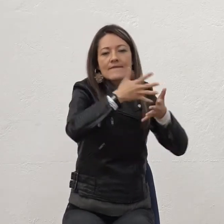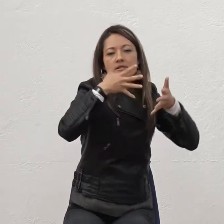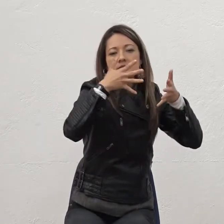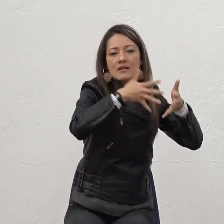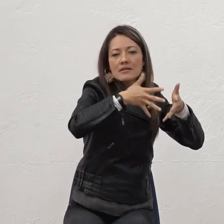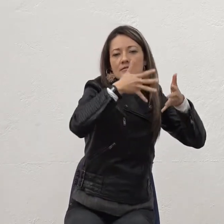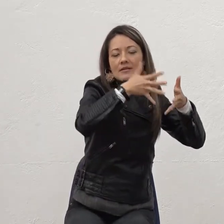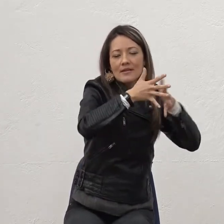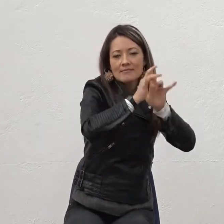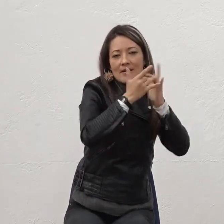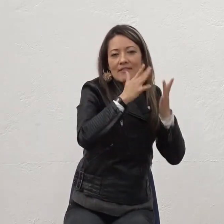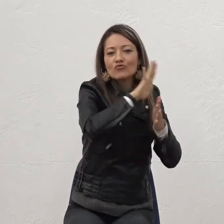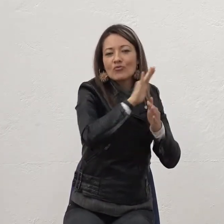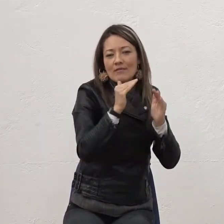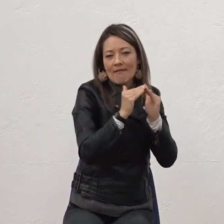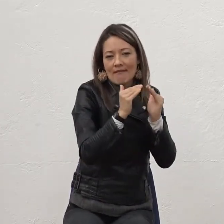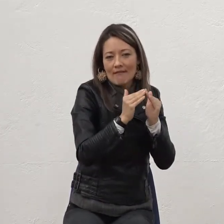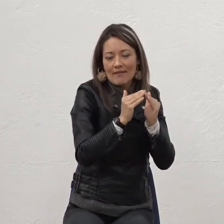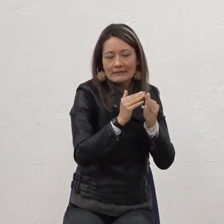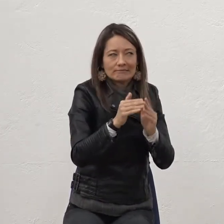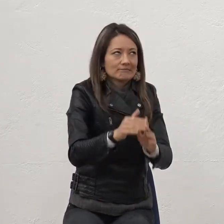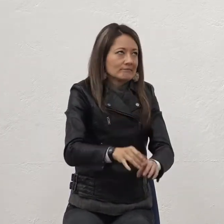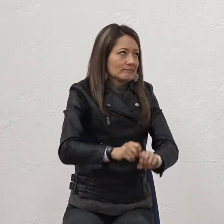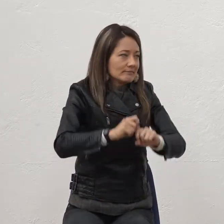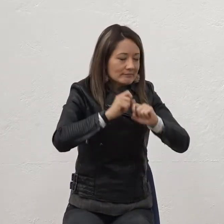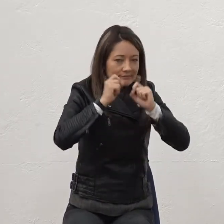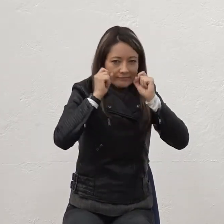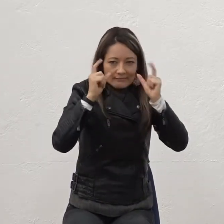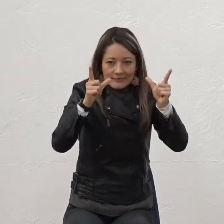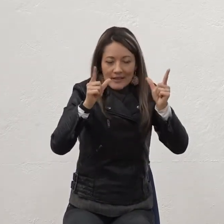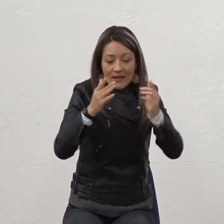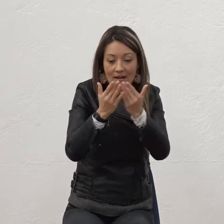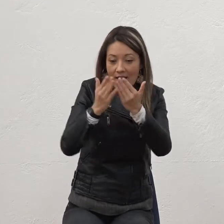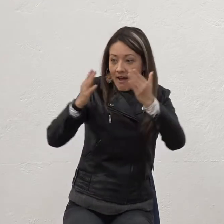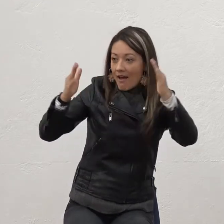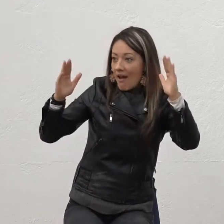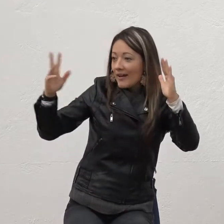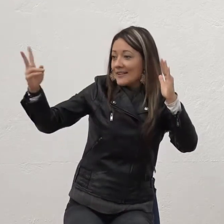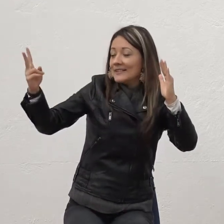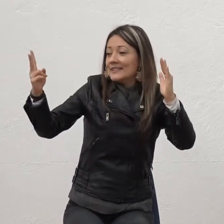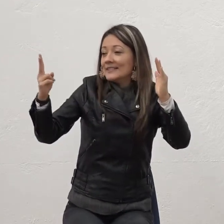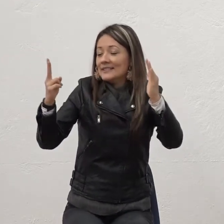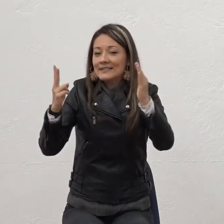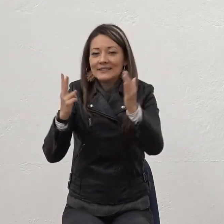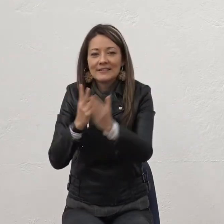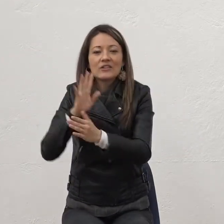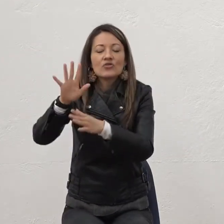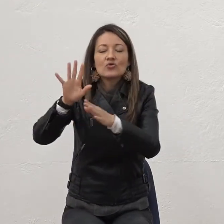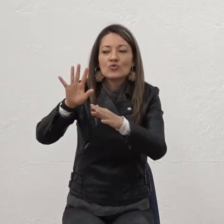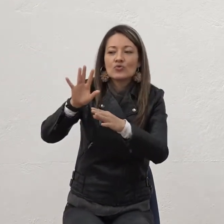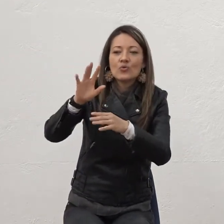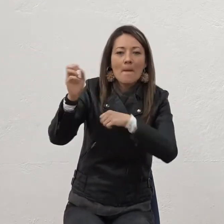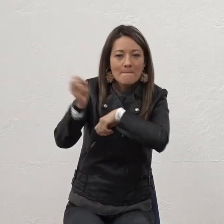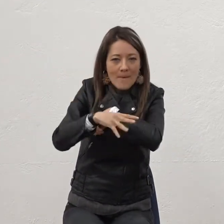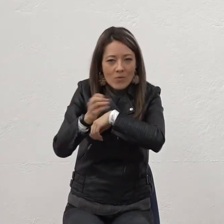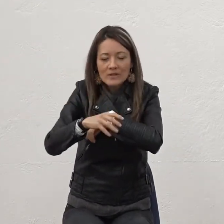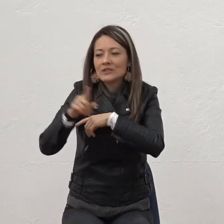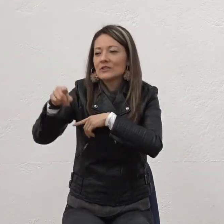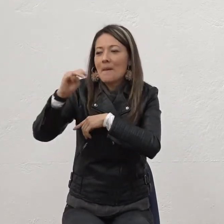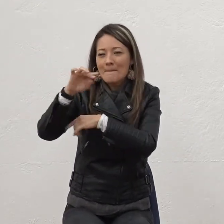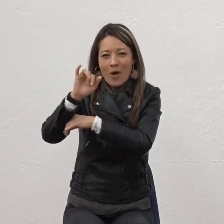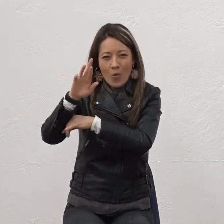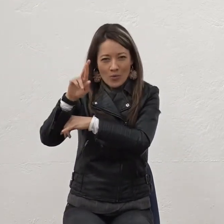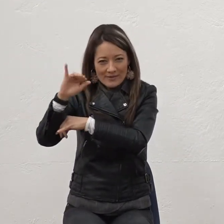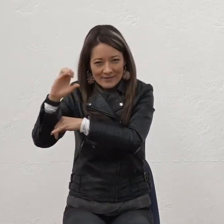era increíble, el abrir la puerta y ya verlos ahí, a Mauricio, a su tío, a la esposa, en